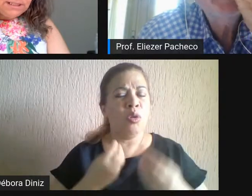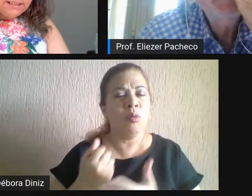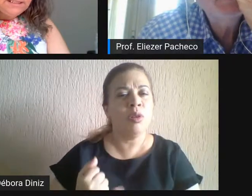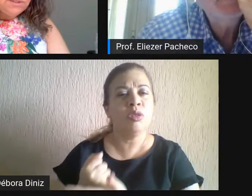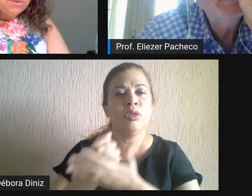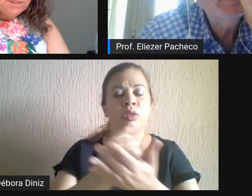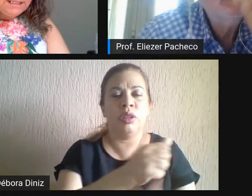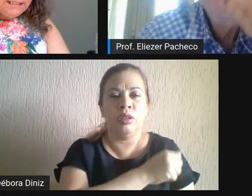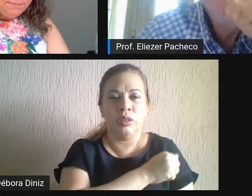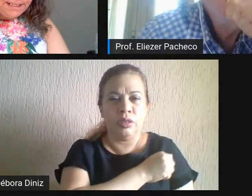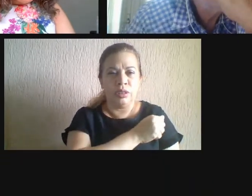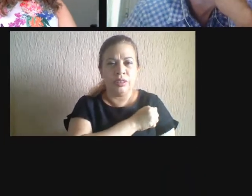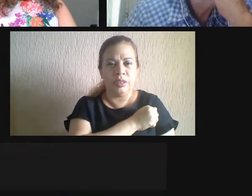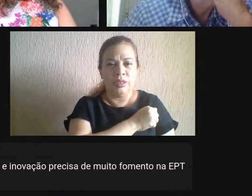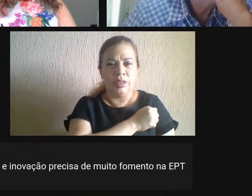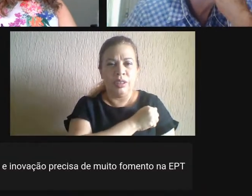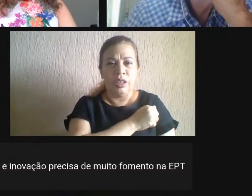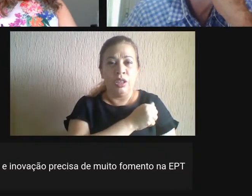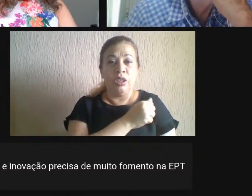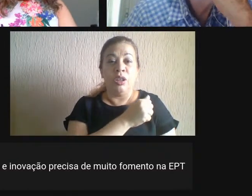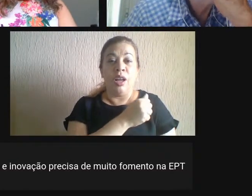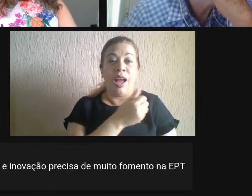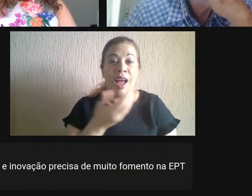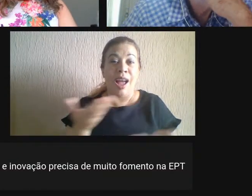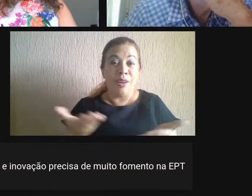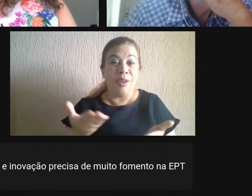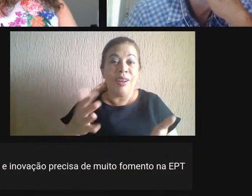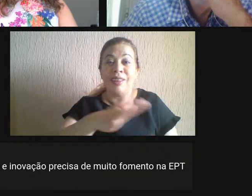sentido, considerando a sua empregabilidade?